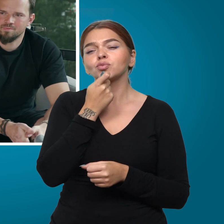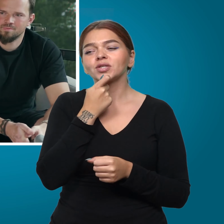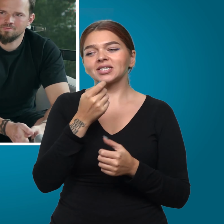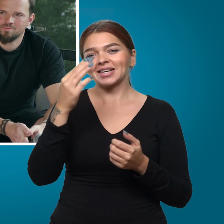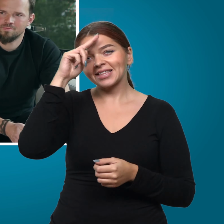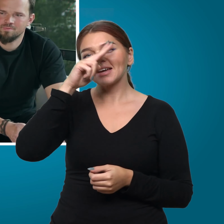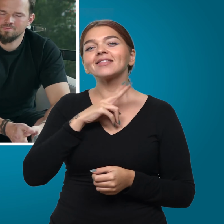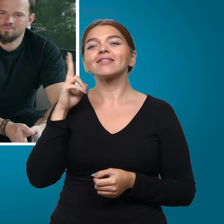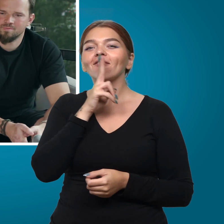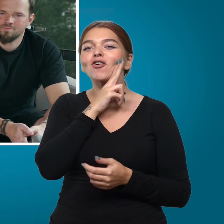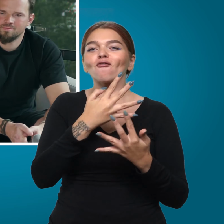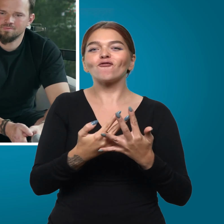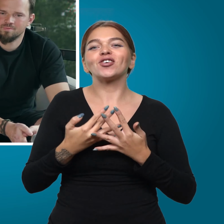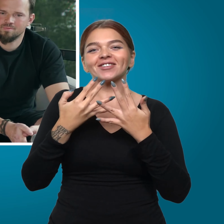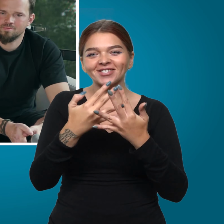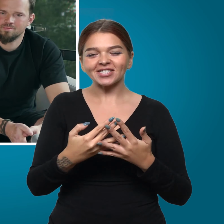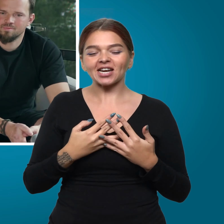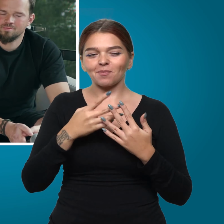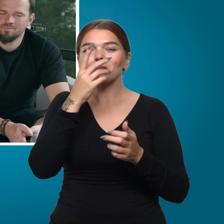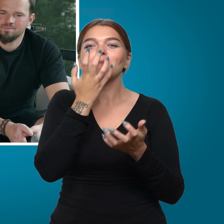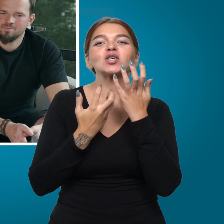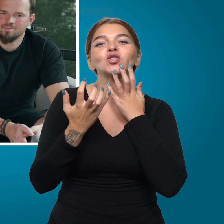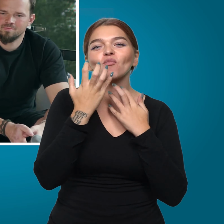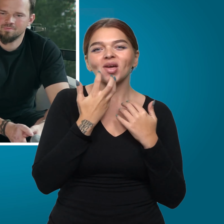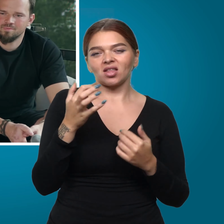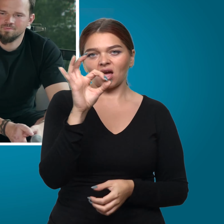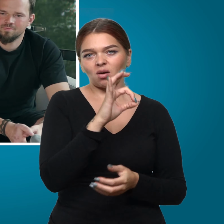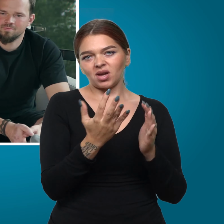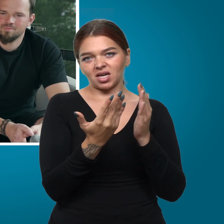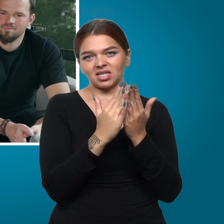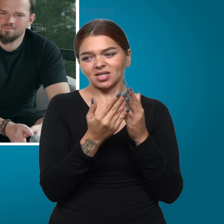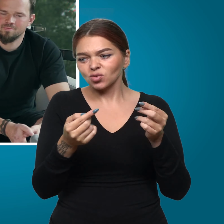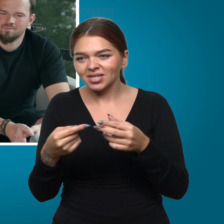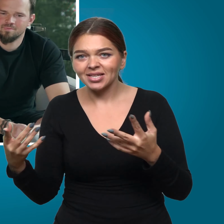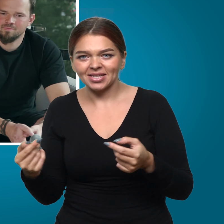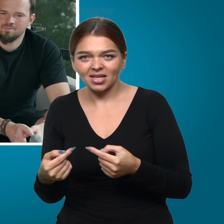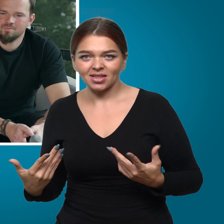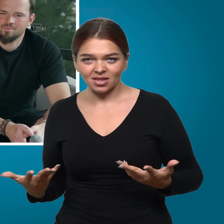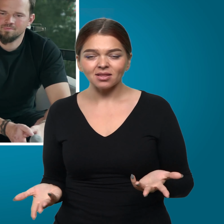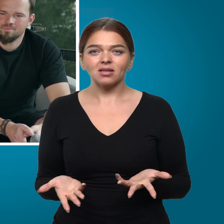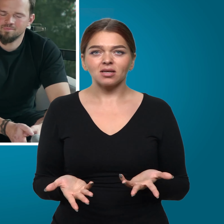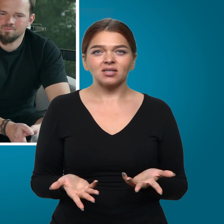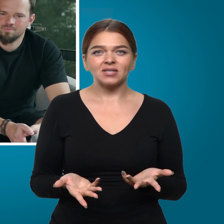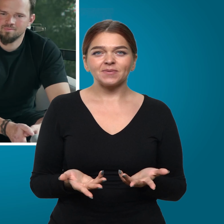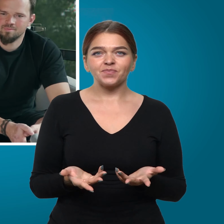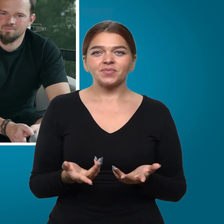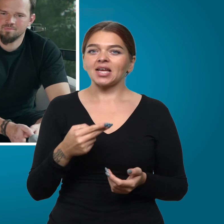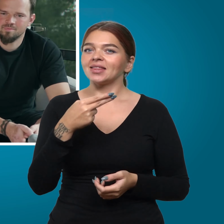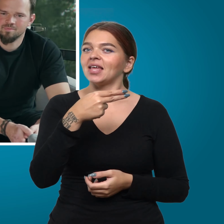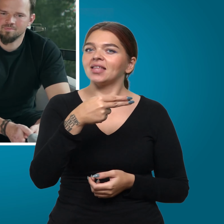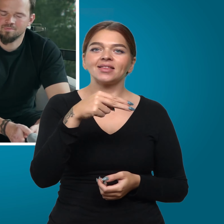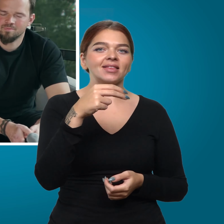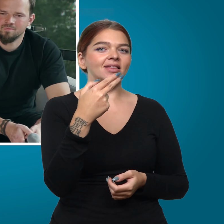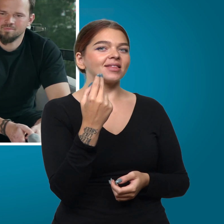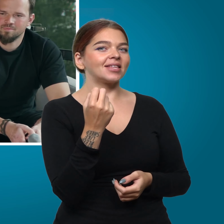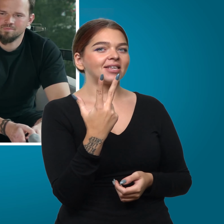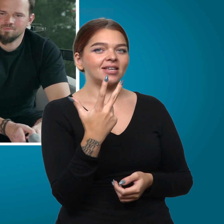Tai, nes ten jau yra per, nu, jau ne N13, ten yra rimtas N18,